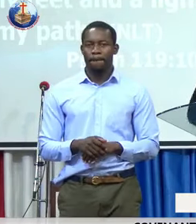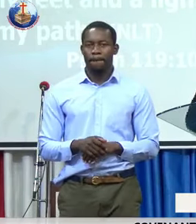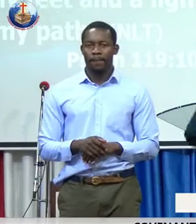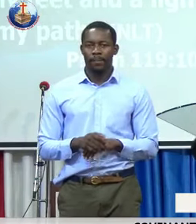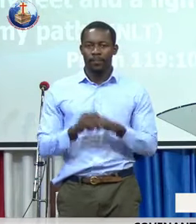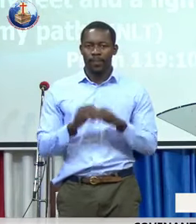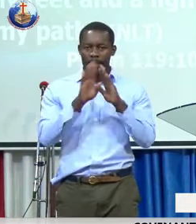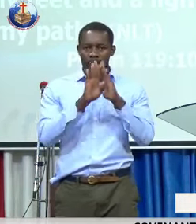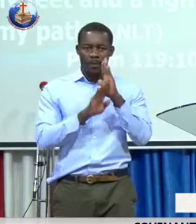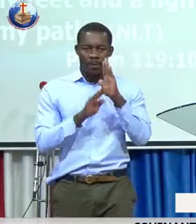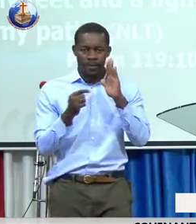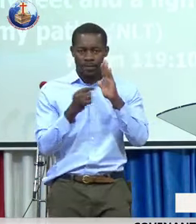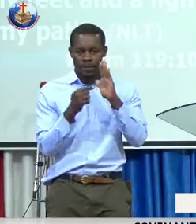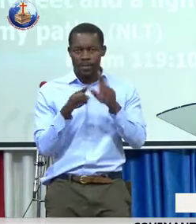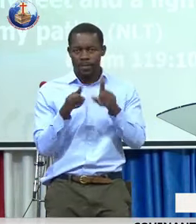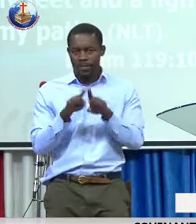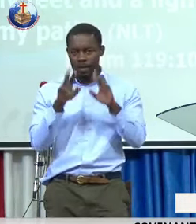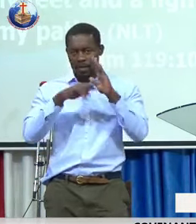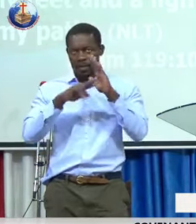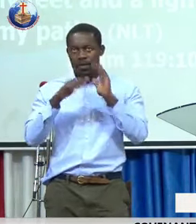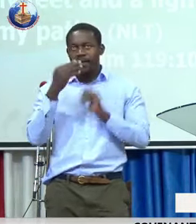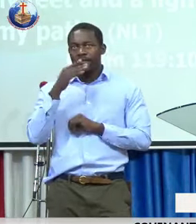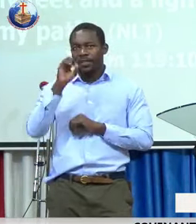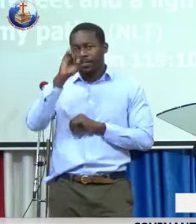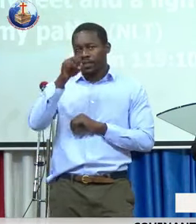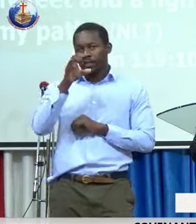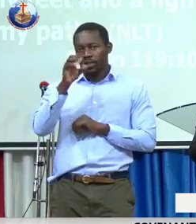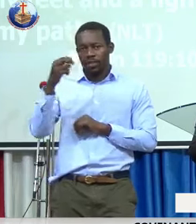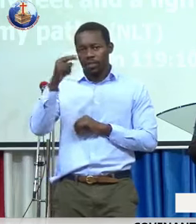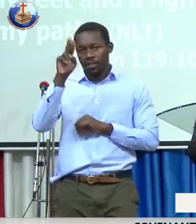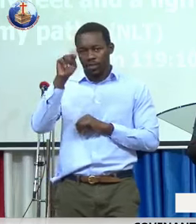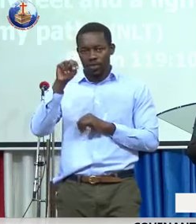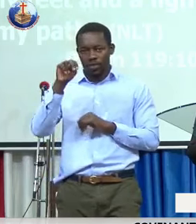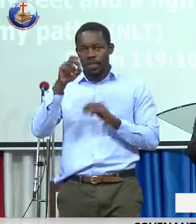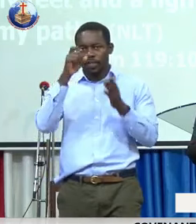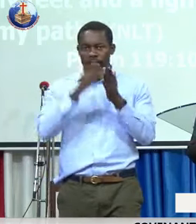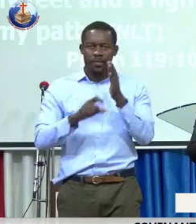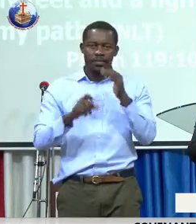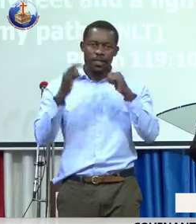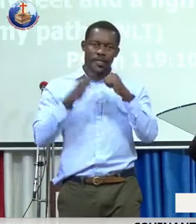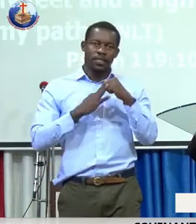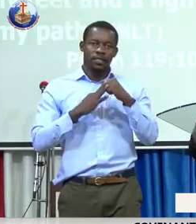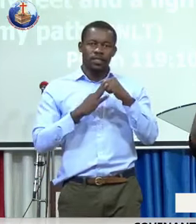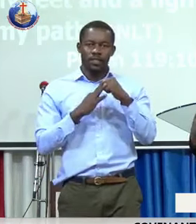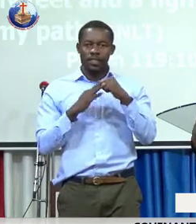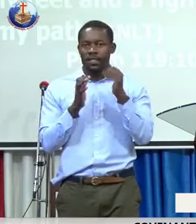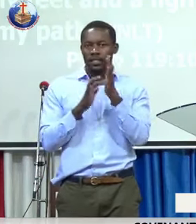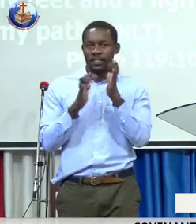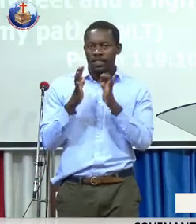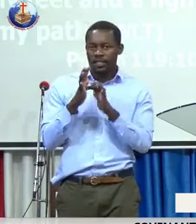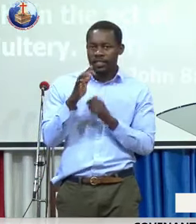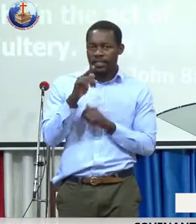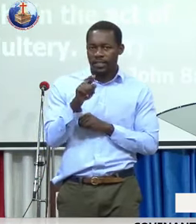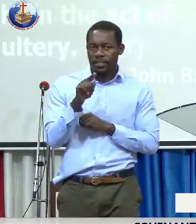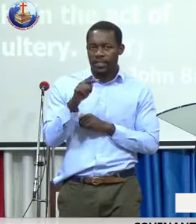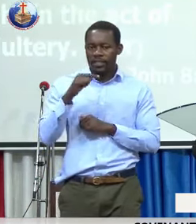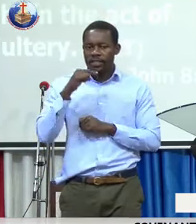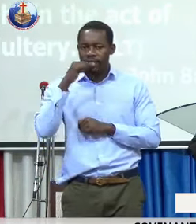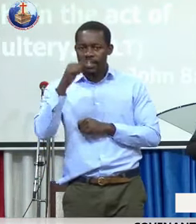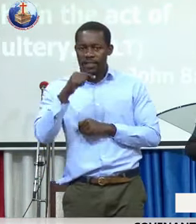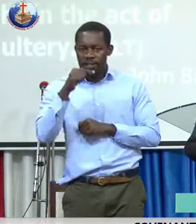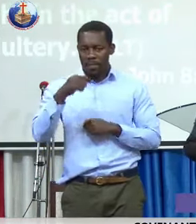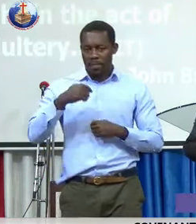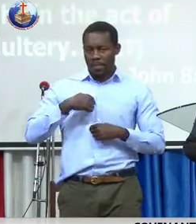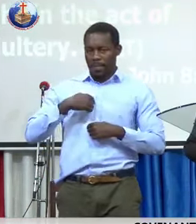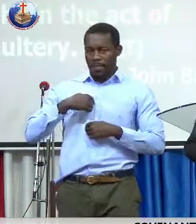the scripture that we have read in John chapter 8. Katika maandiko ambayo tumesoma katika Yohana sura ya 8. Jesus refers to himself as the light of